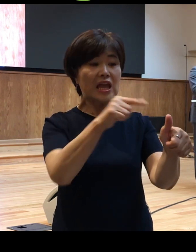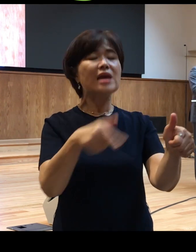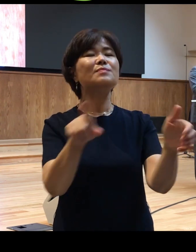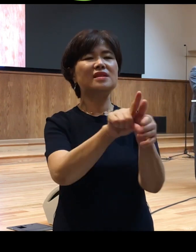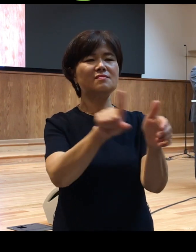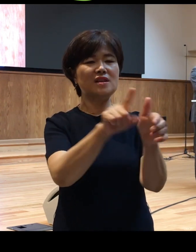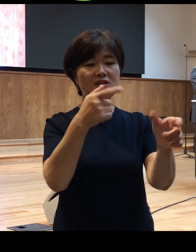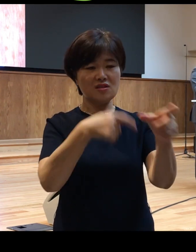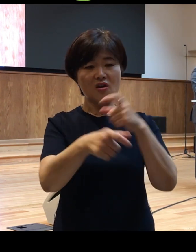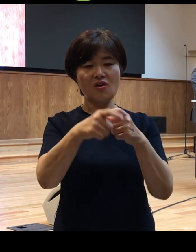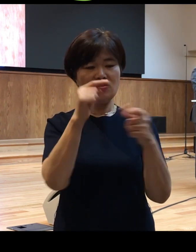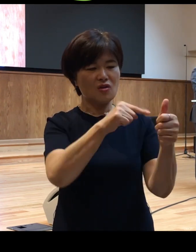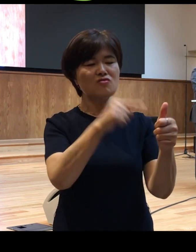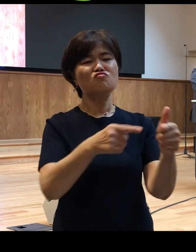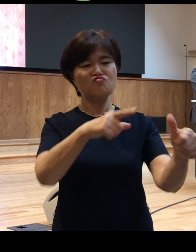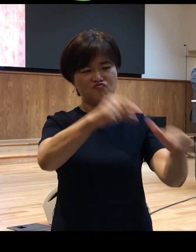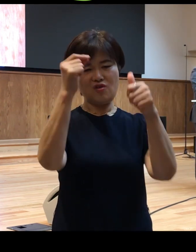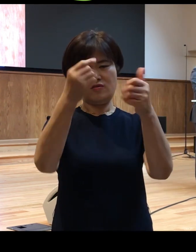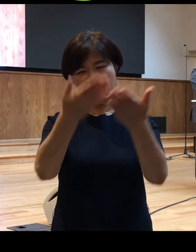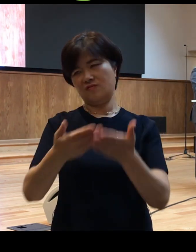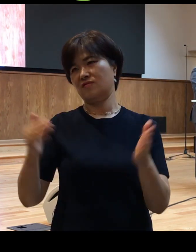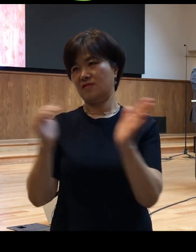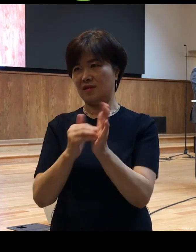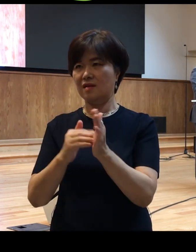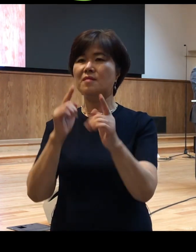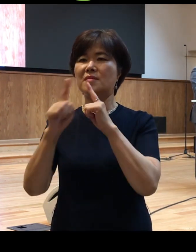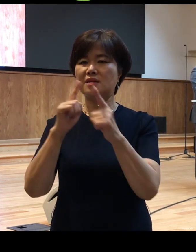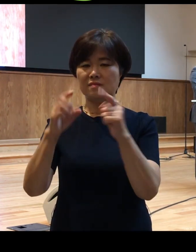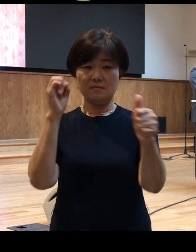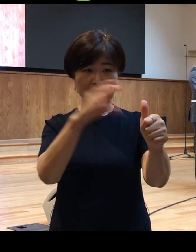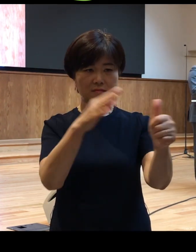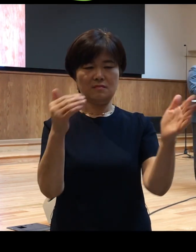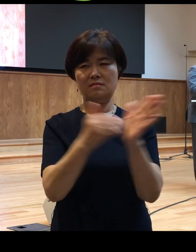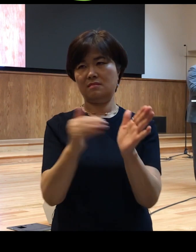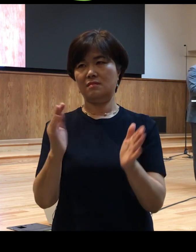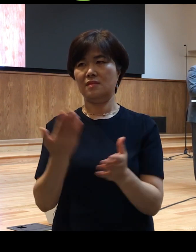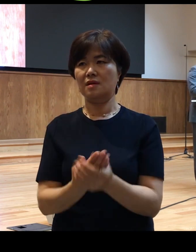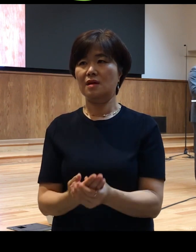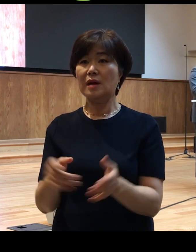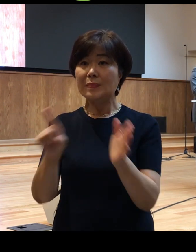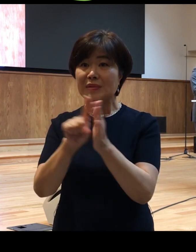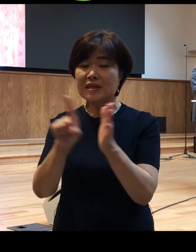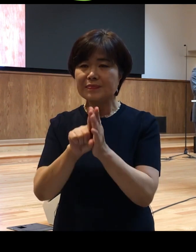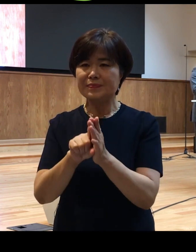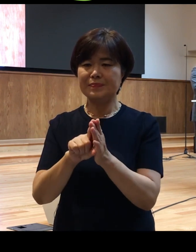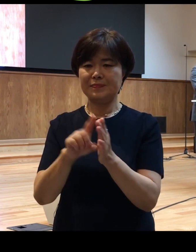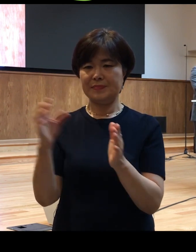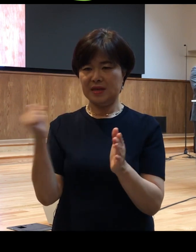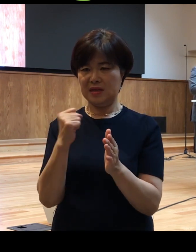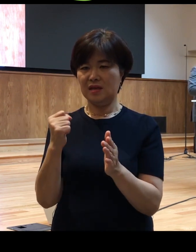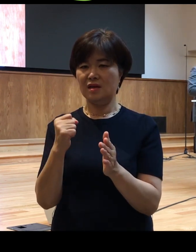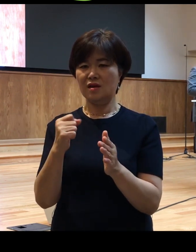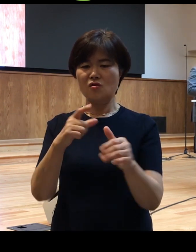구원하였느니라 말씀하고 있습니다 여러분 믿음이 구원하였다는 이야기는